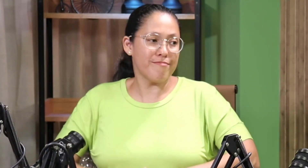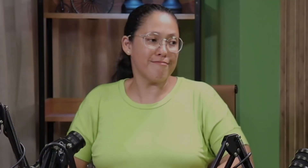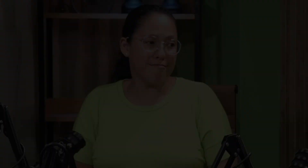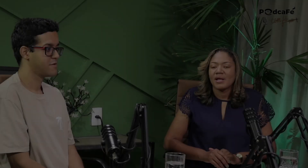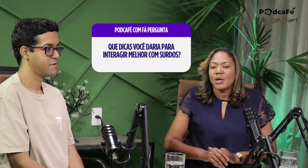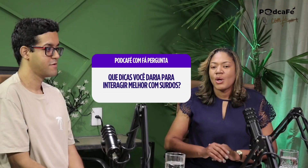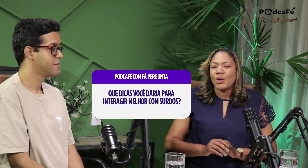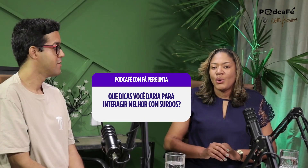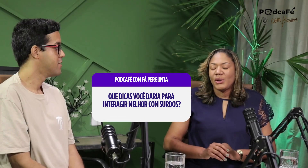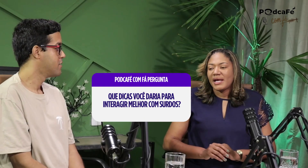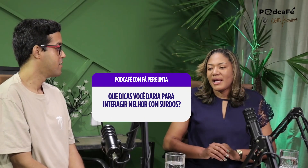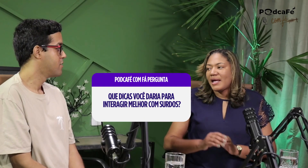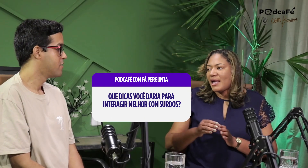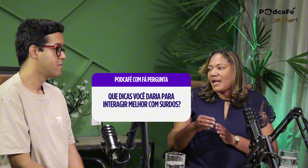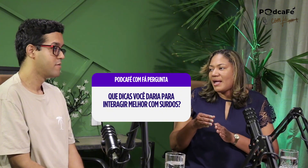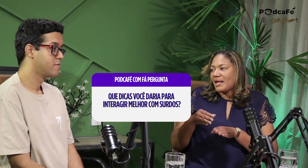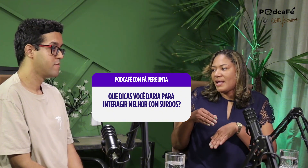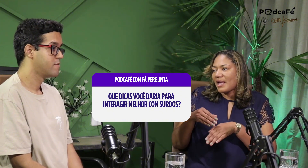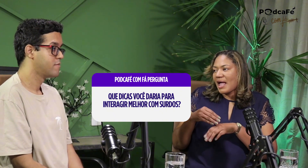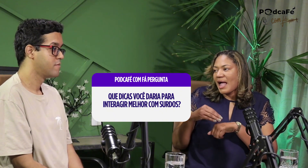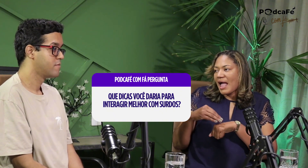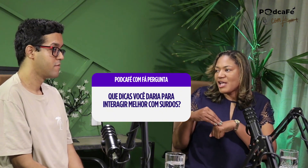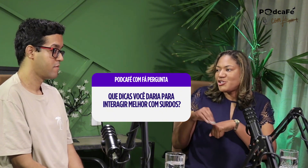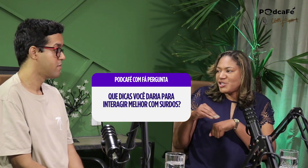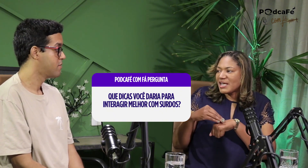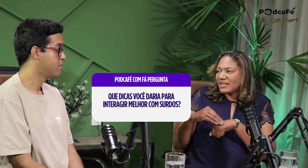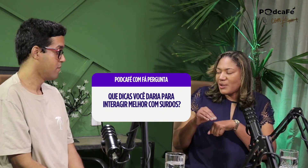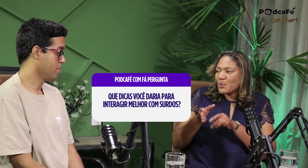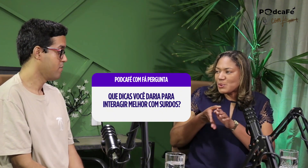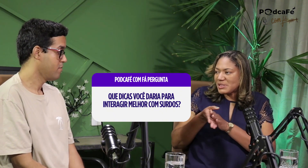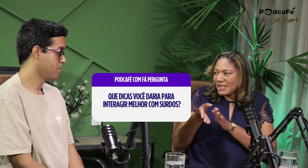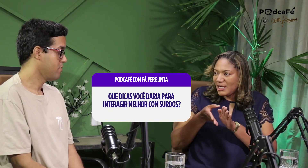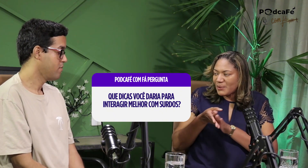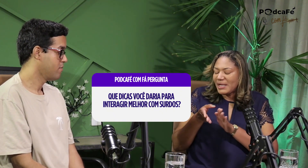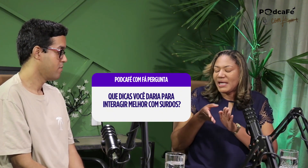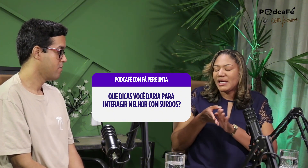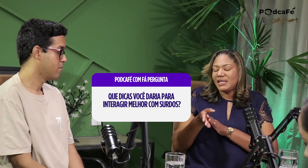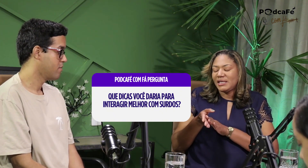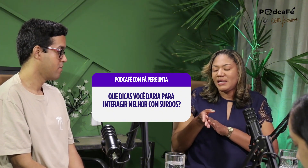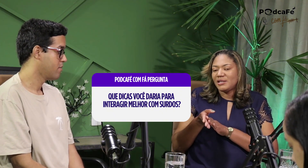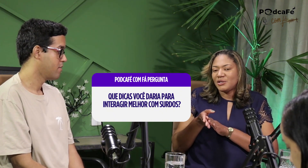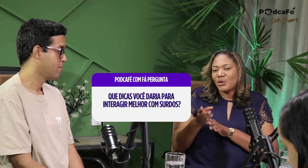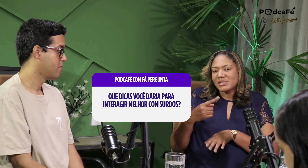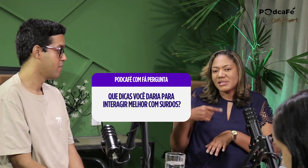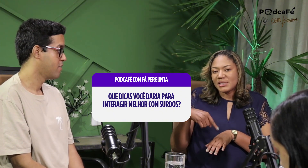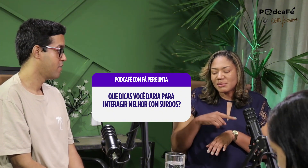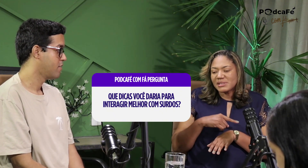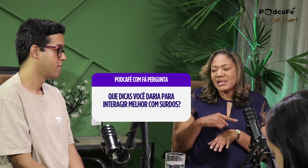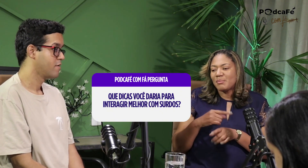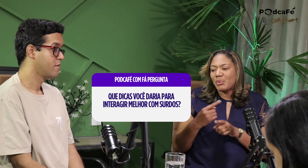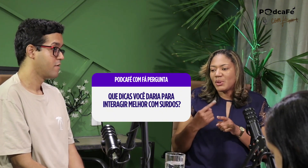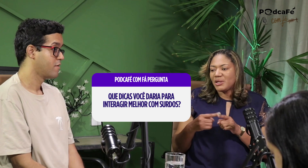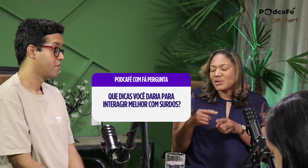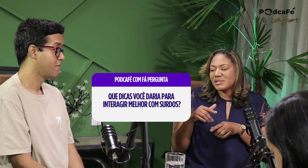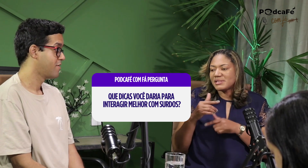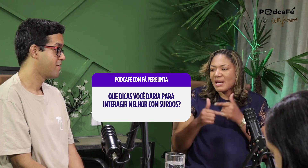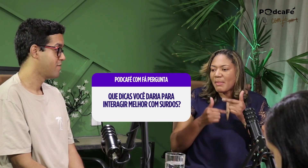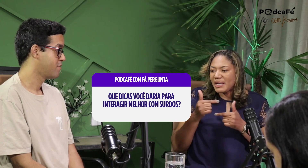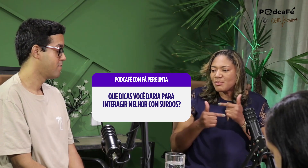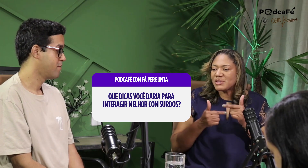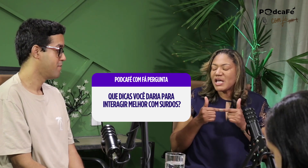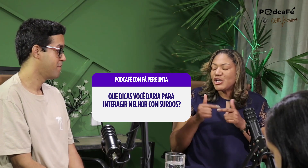importante. Olha, a dica, né, o conselho que nós damos, né, porque